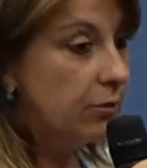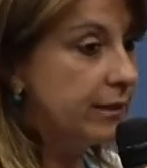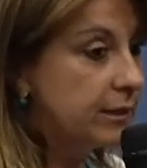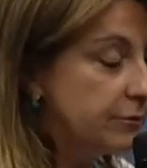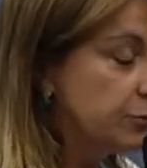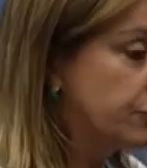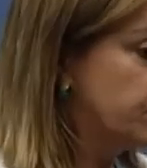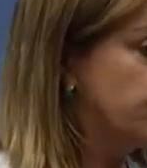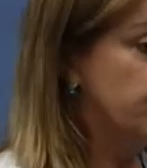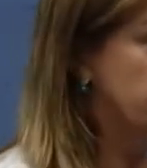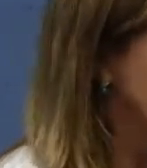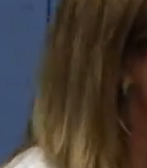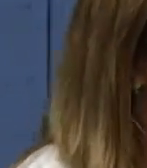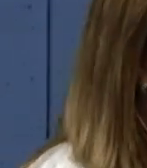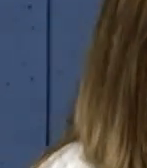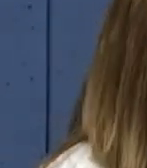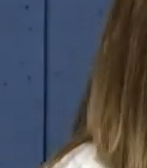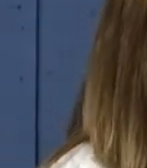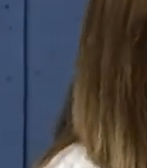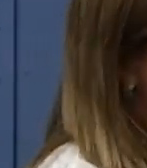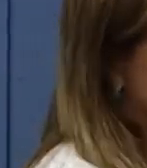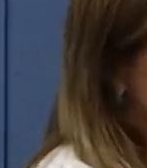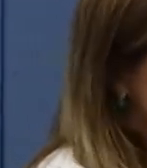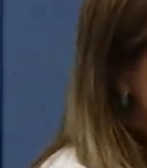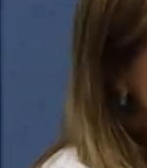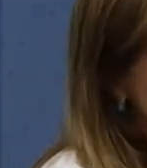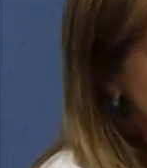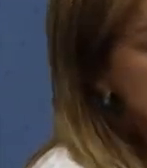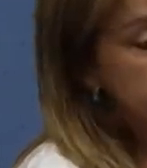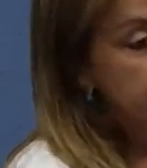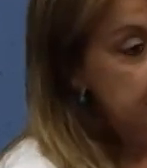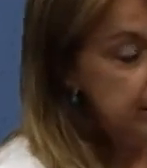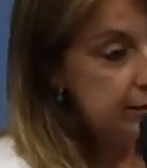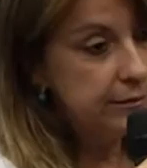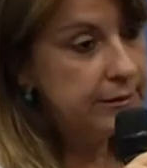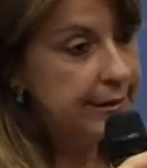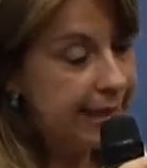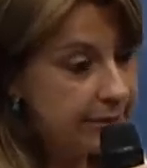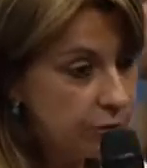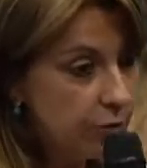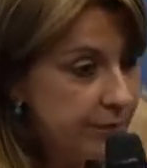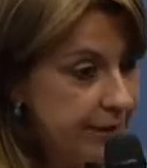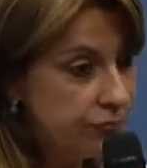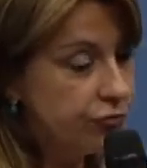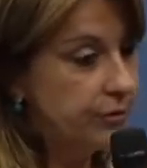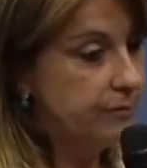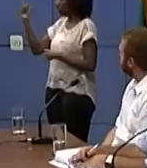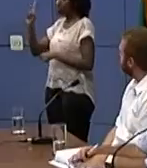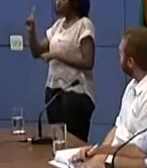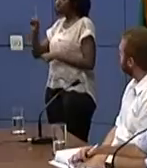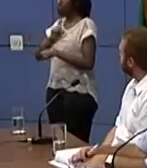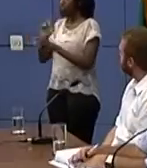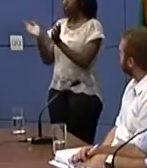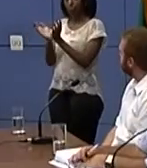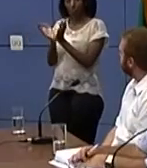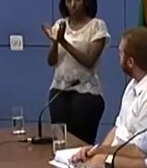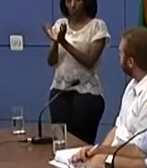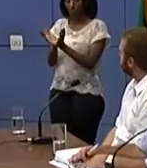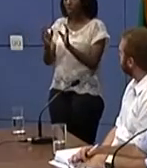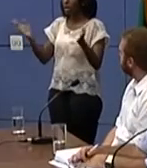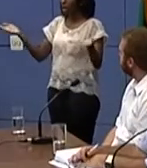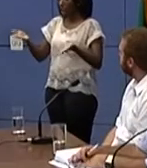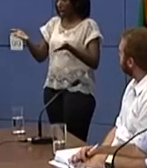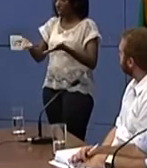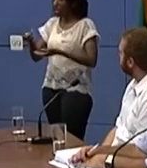Então, há uma gama de professores, não sou só eu, há um conjunto, mas, atualmente, eu fui uma das